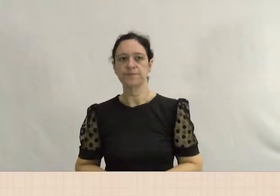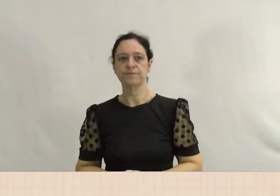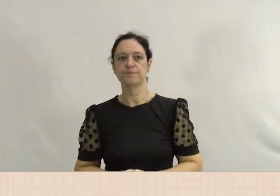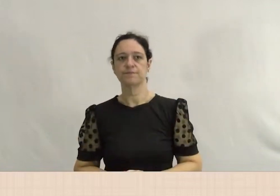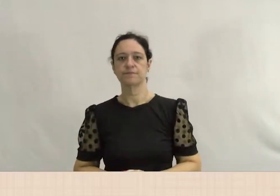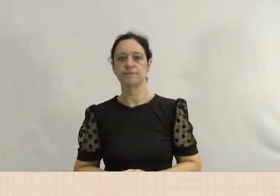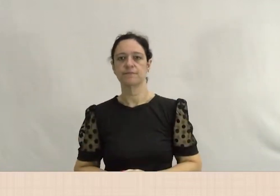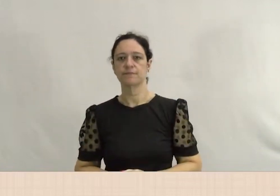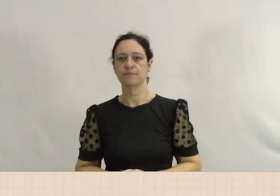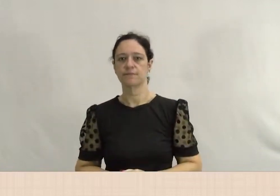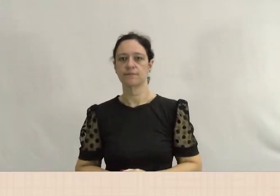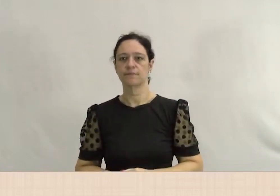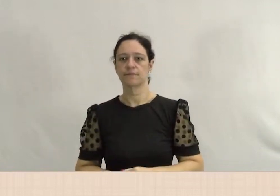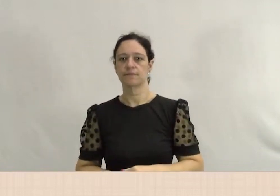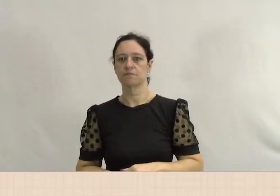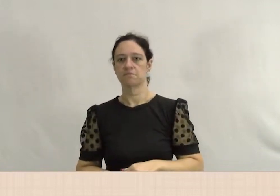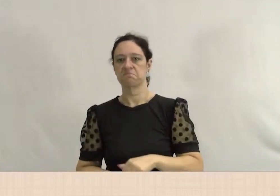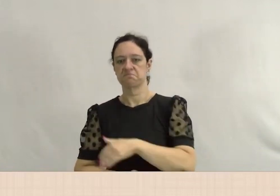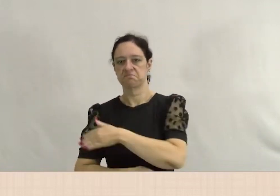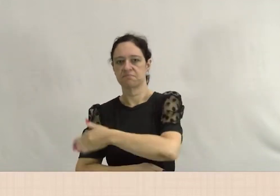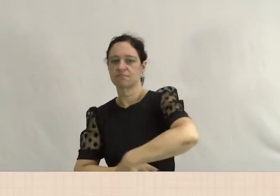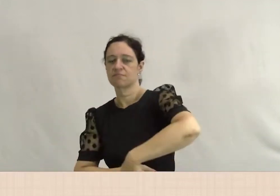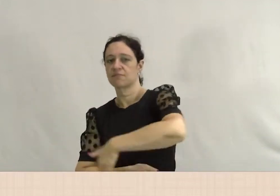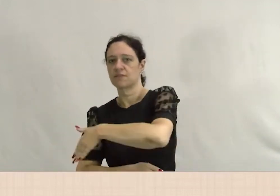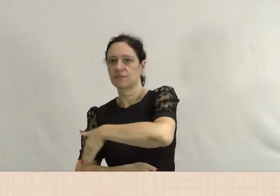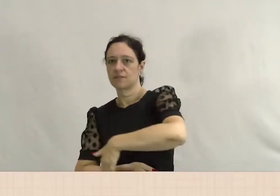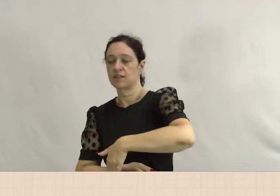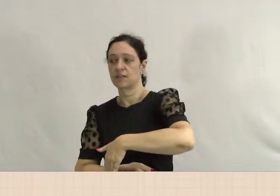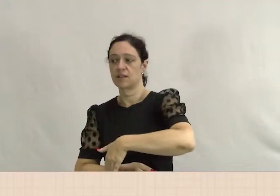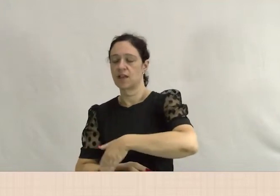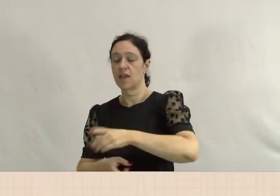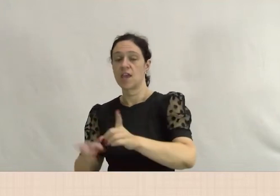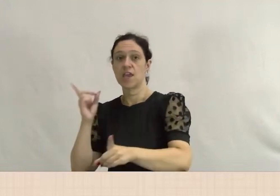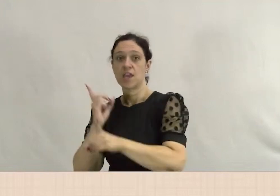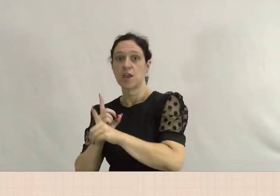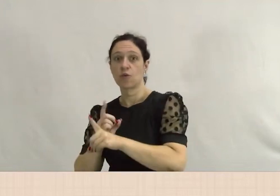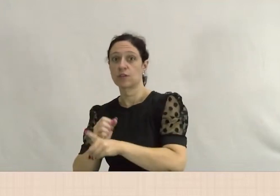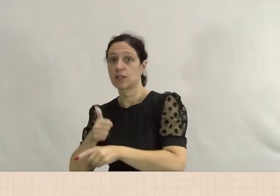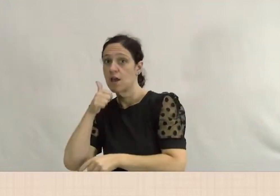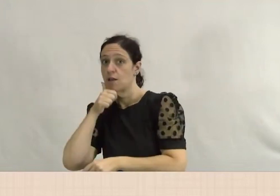Na Avenida Paulista, se cruzaram com uma mulher.